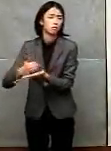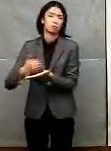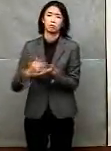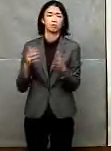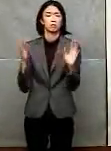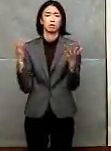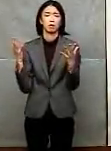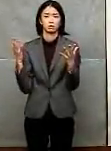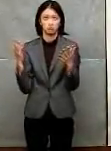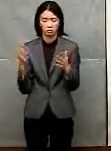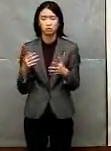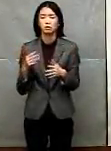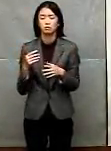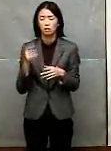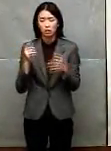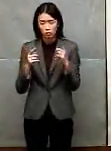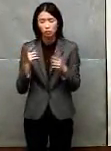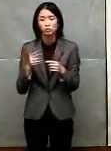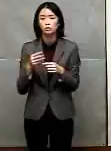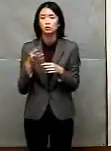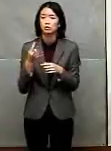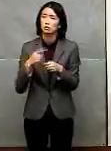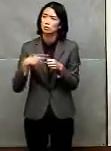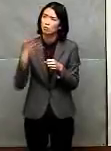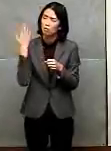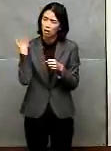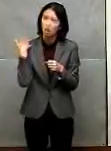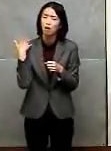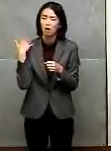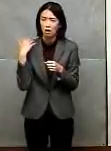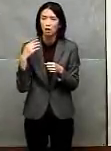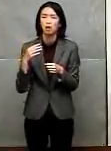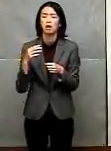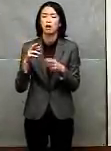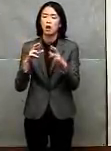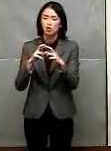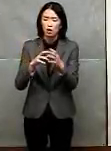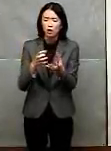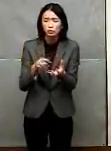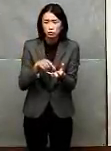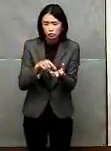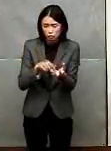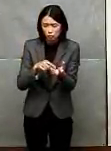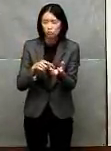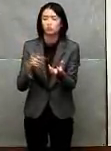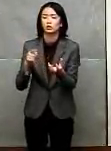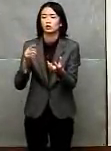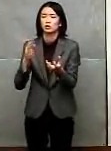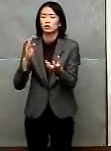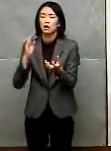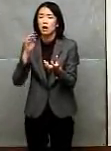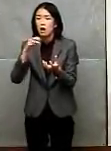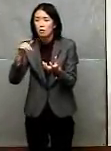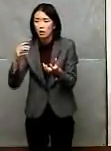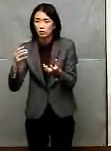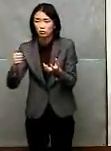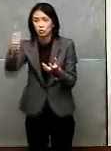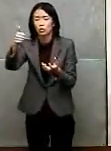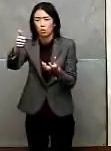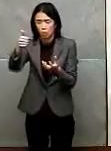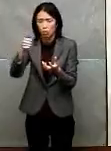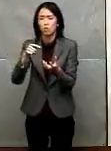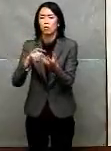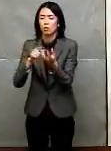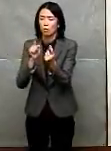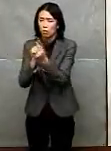前に一度ですね、そのラ・フランスを首相にちょっと宣伝したいということを申